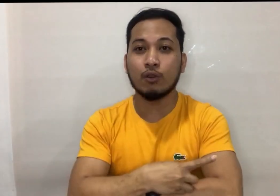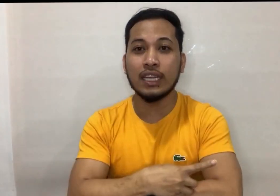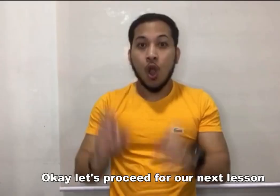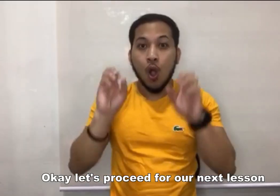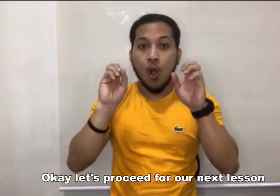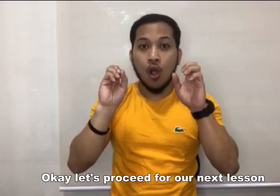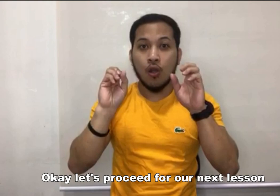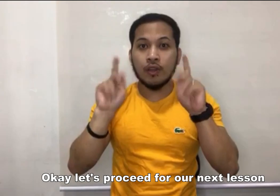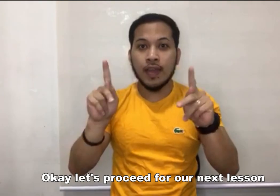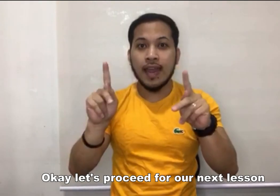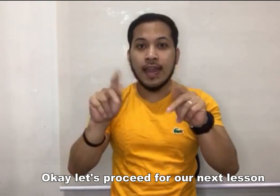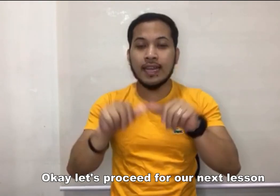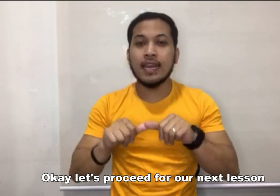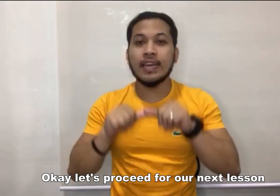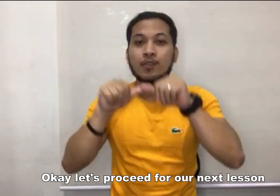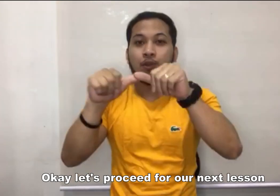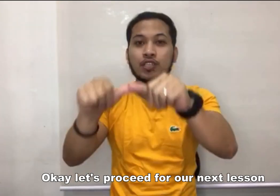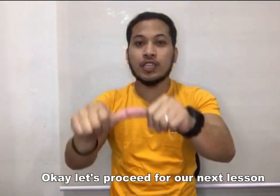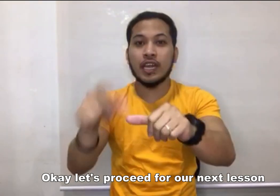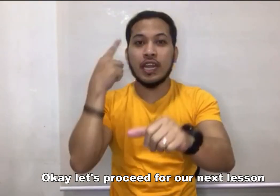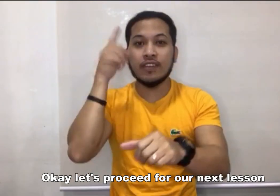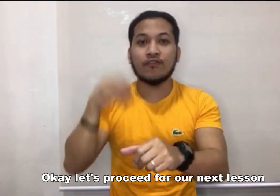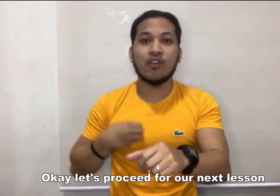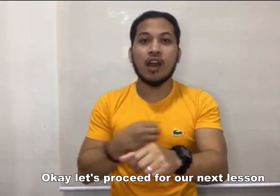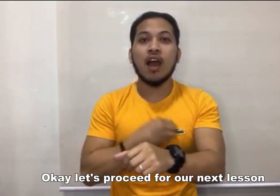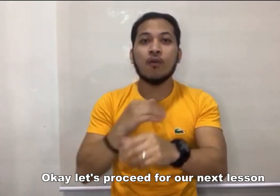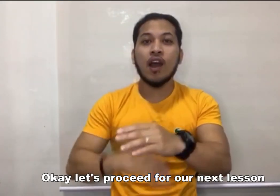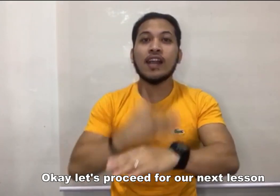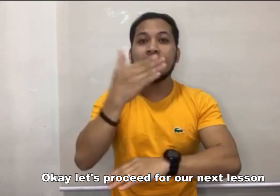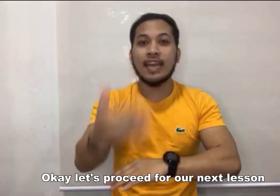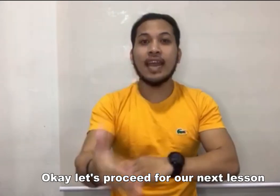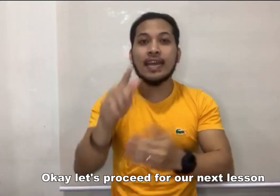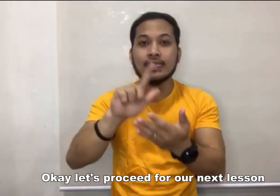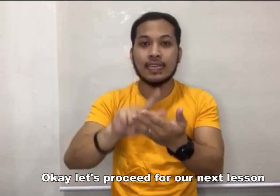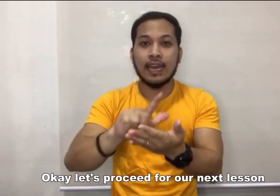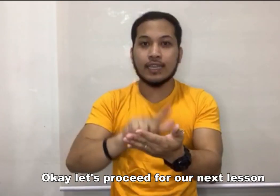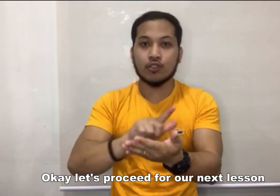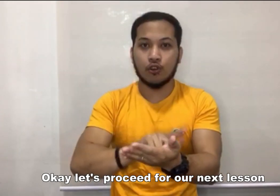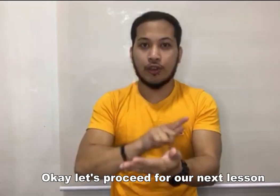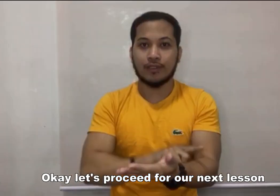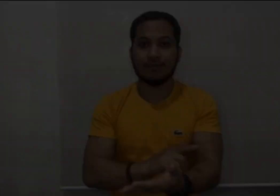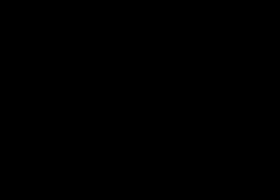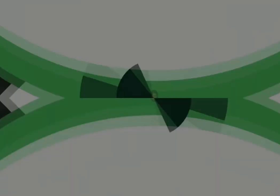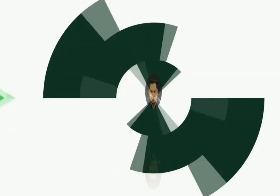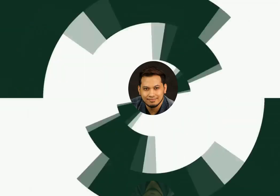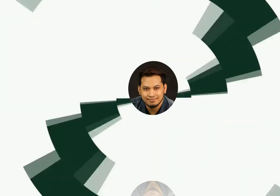today. Okay, let's proceed for our next lesson.